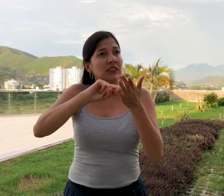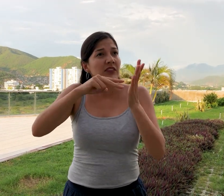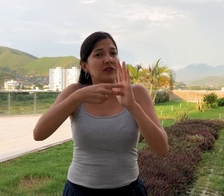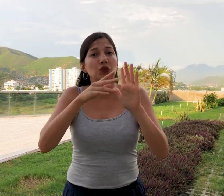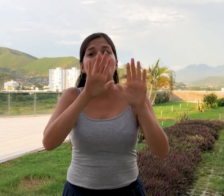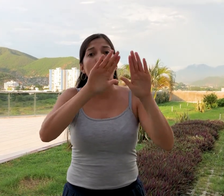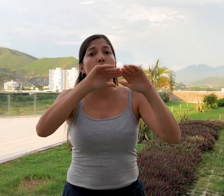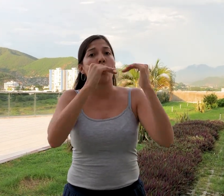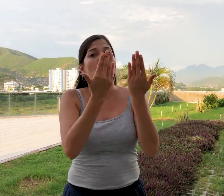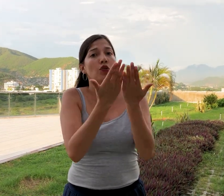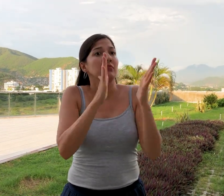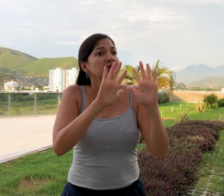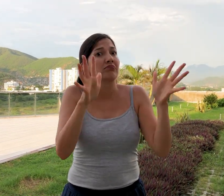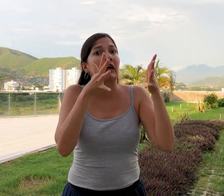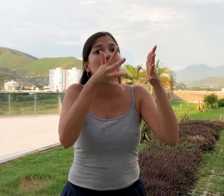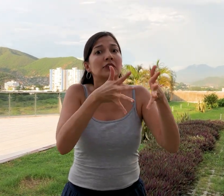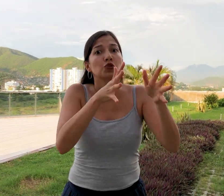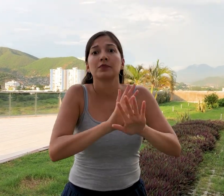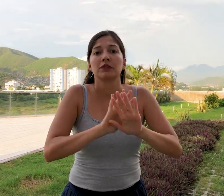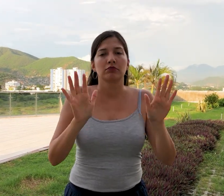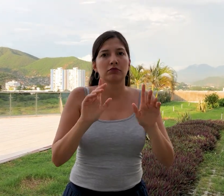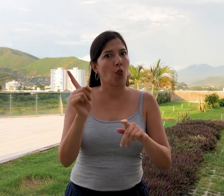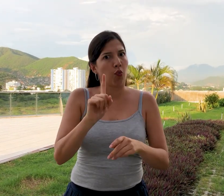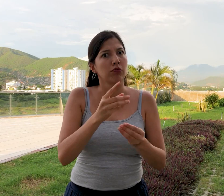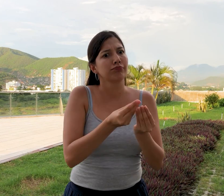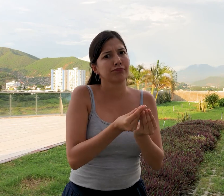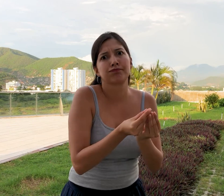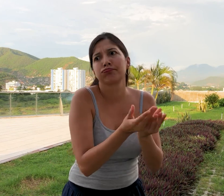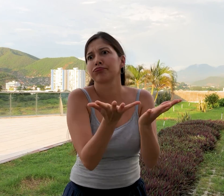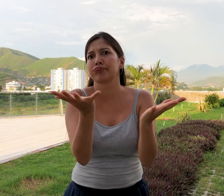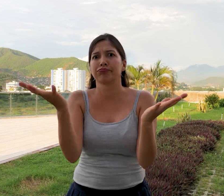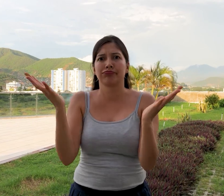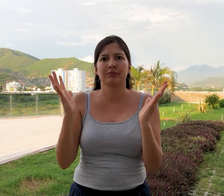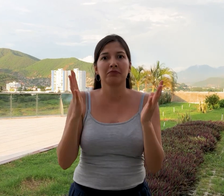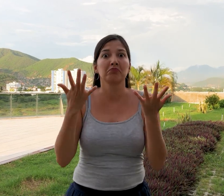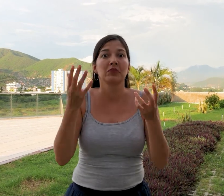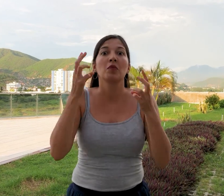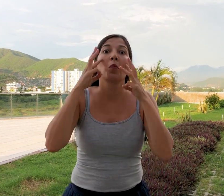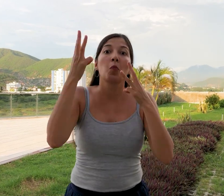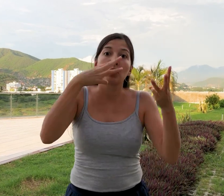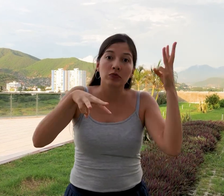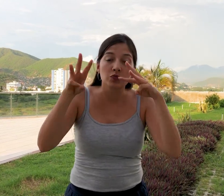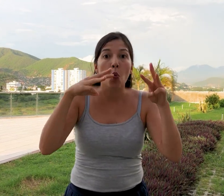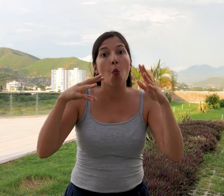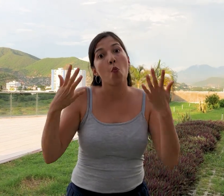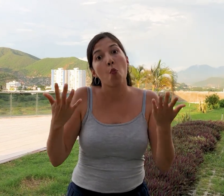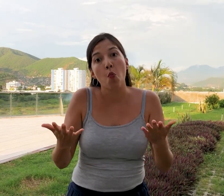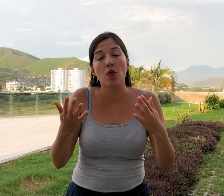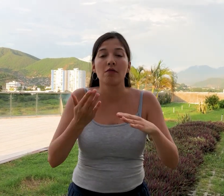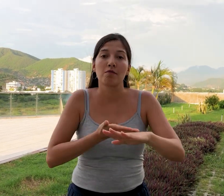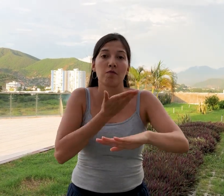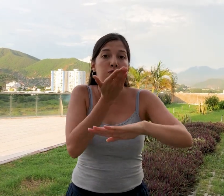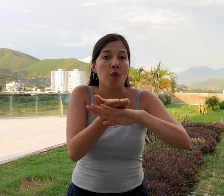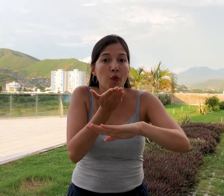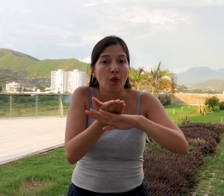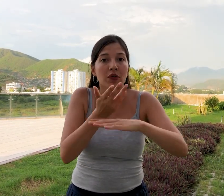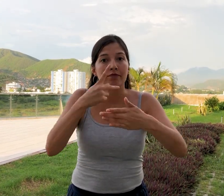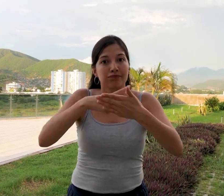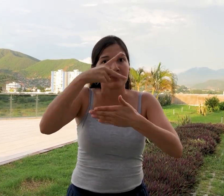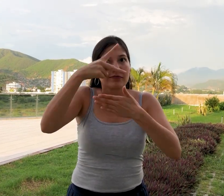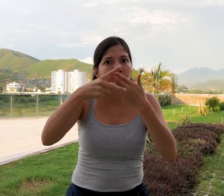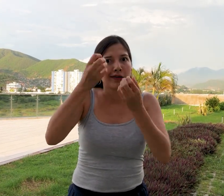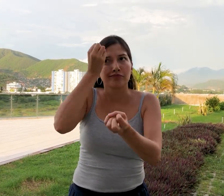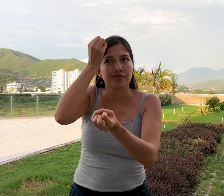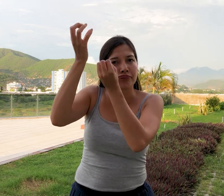nivel laboral existe una amplia gama de posibilidades, no solamente enseñando en una institución educativa, sino también haciendo